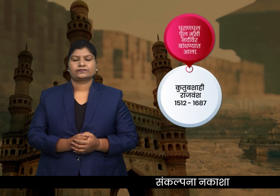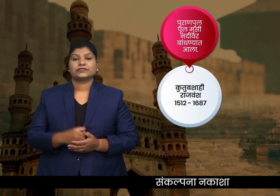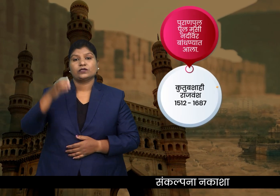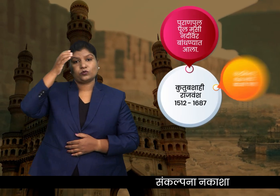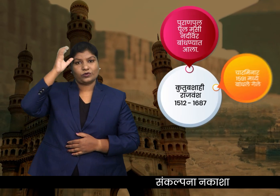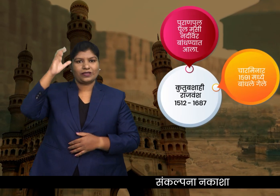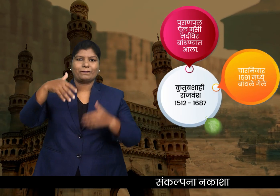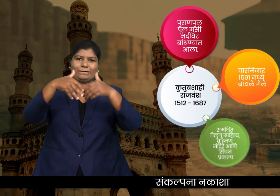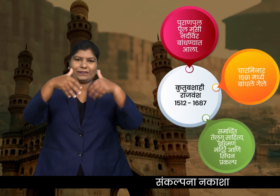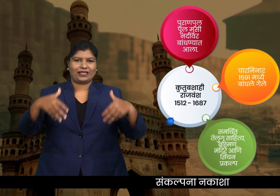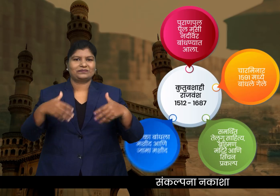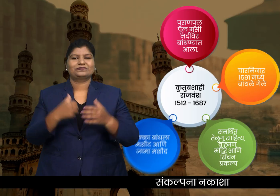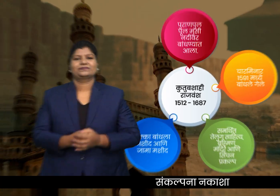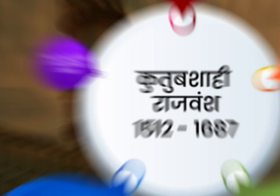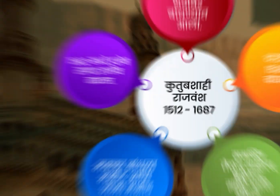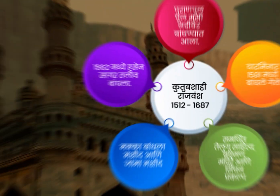संकल्पना नकाशा.